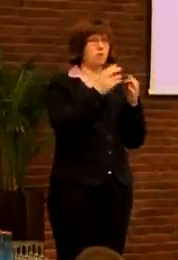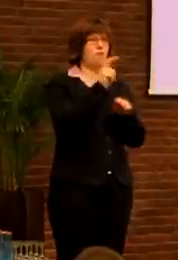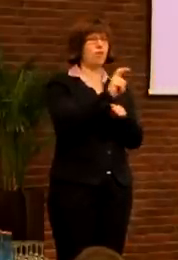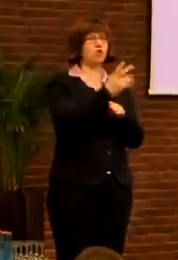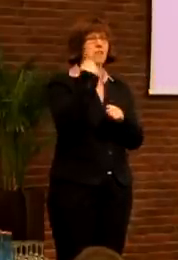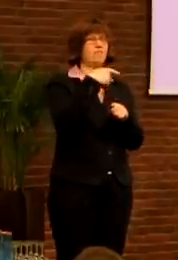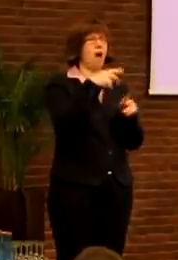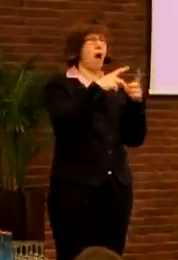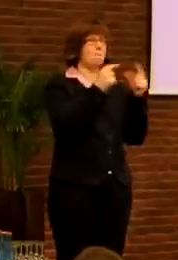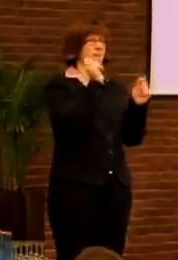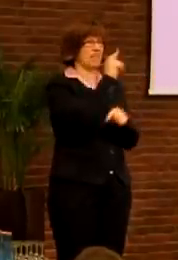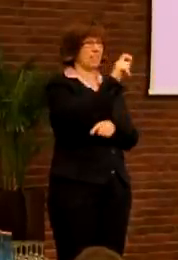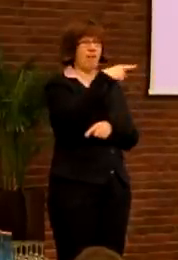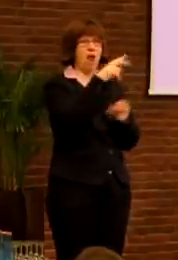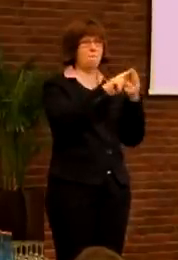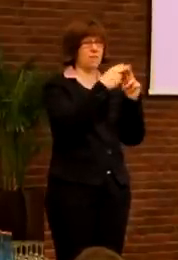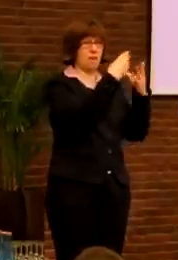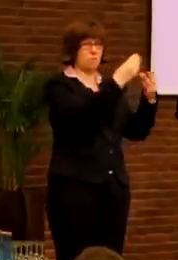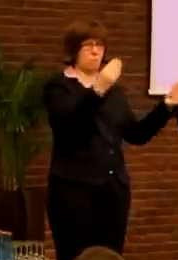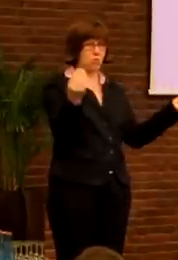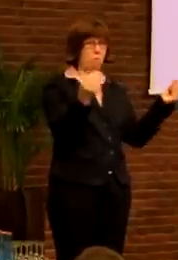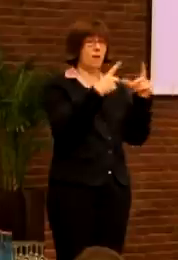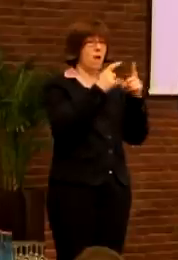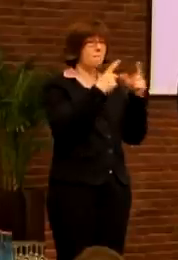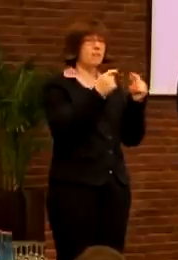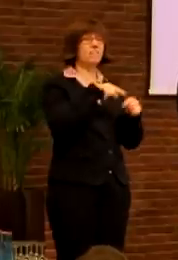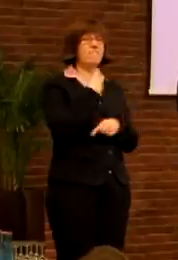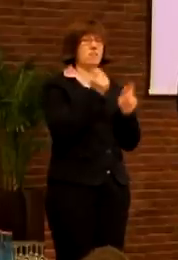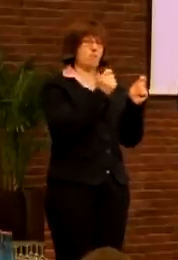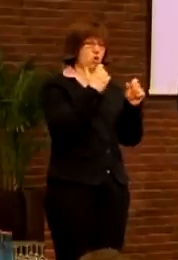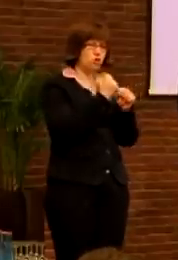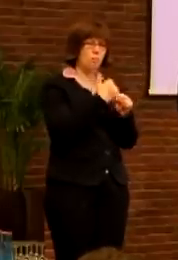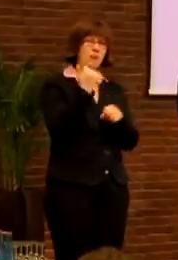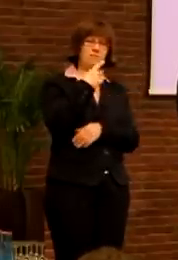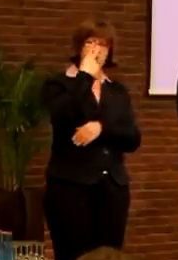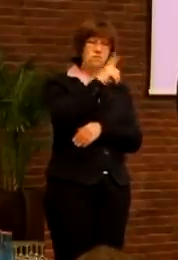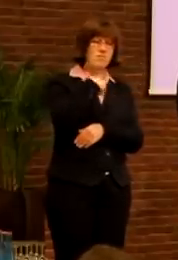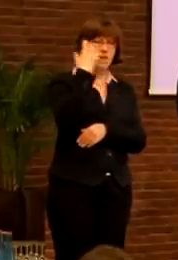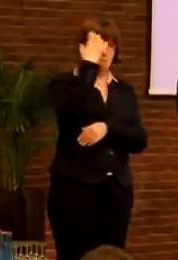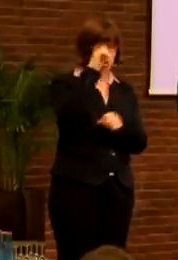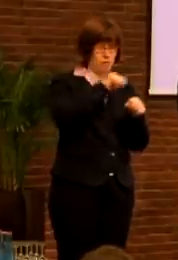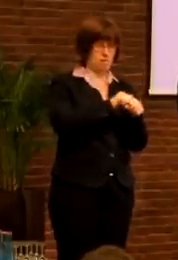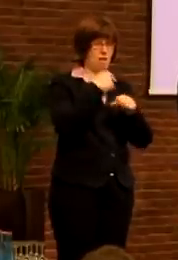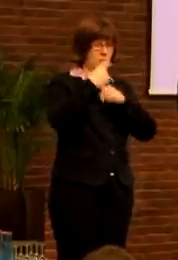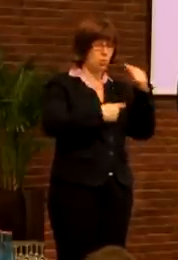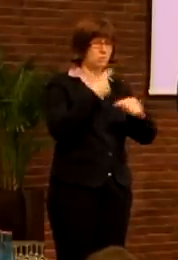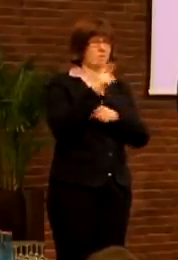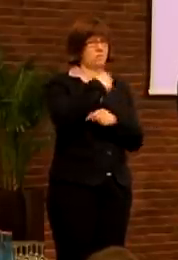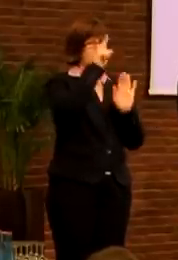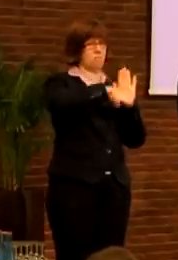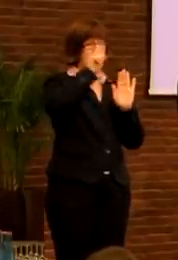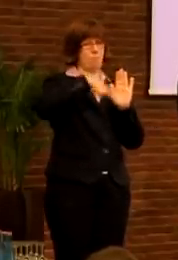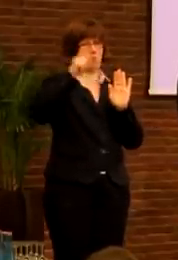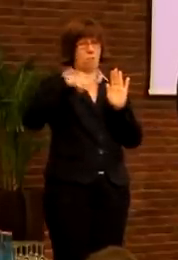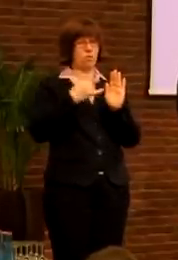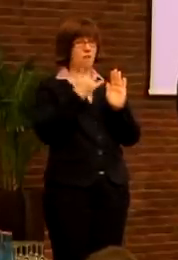an alle Mitglieder erhalten. In diesem Brief machen wir Vorschläge, wie wir uns diesen Prozess in den kommenden Monaten vorstellen,